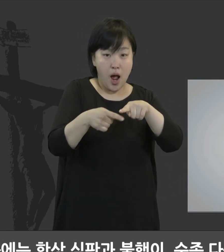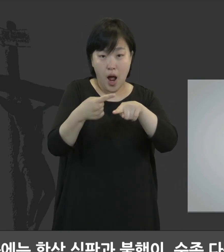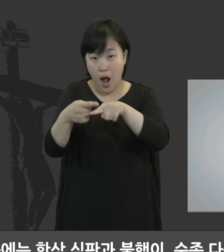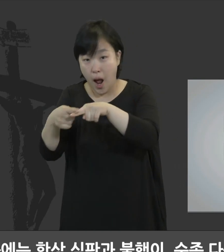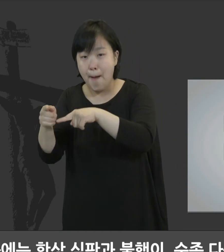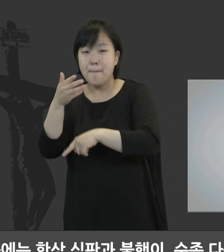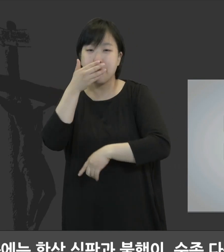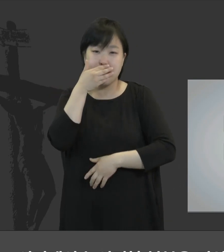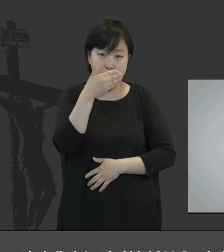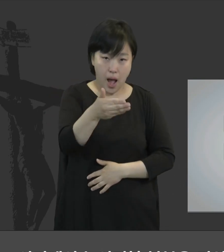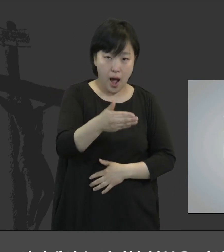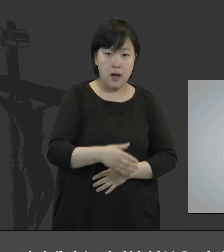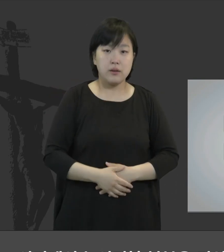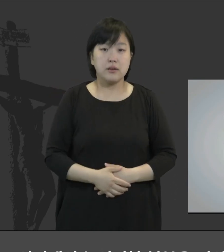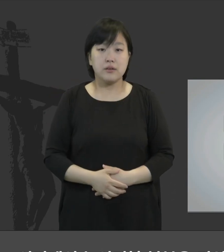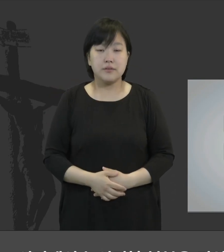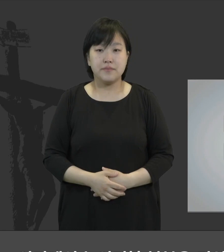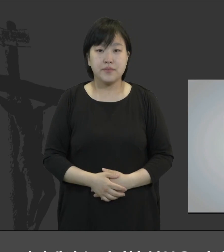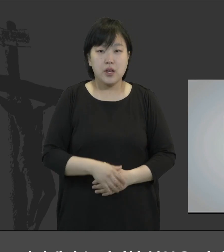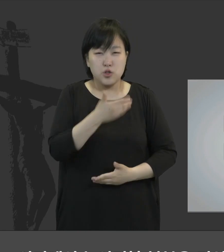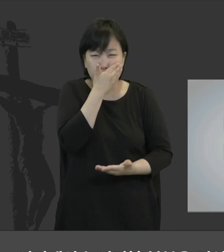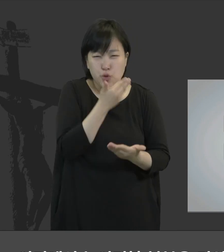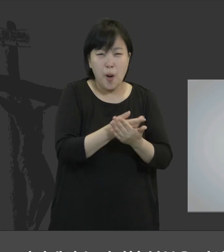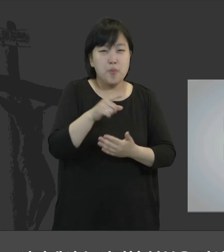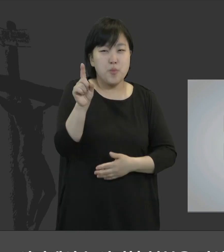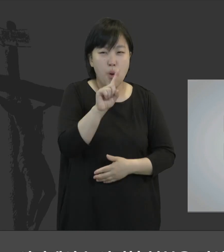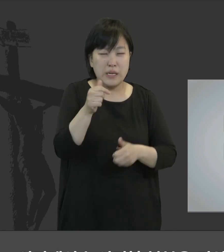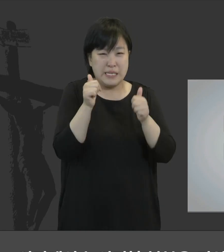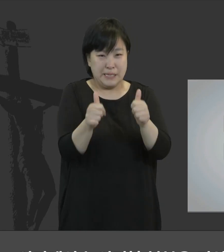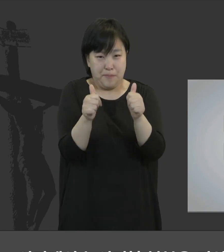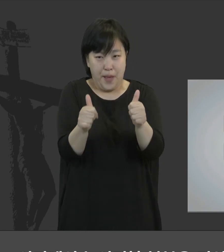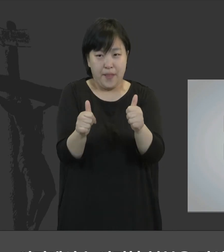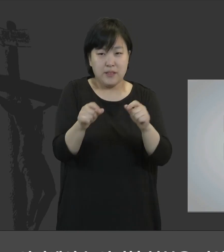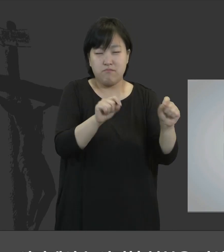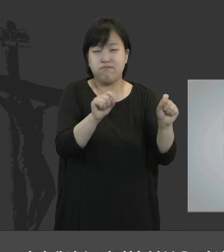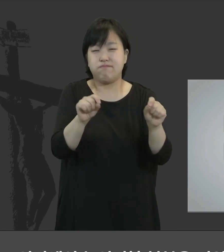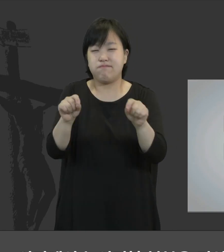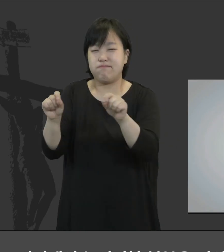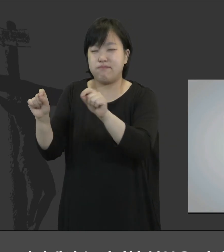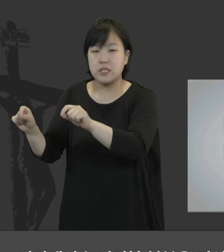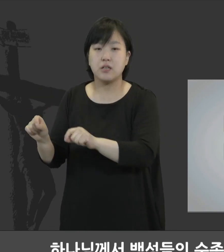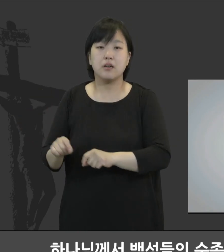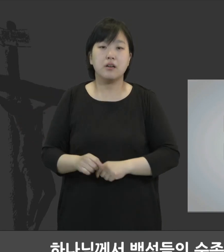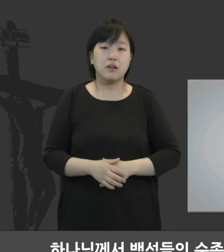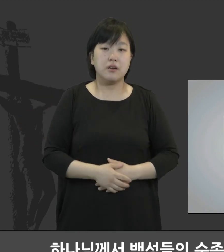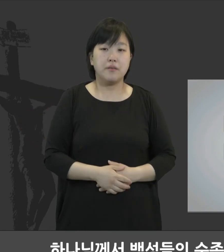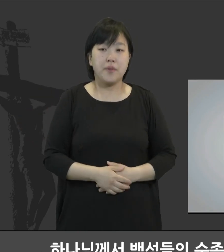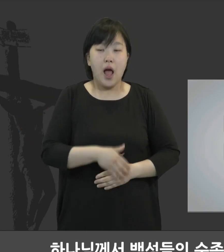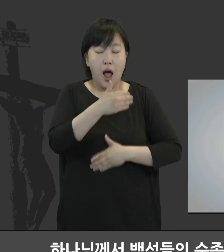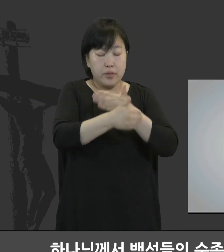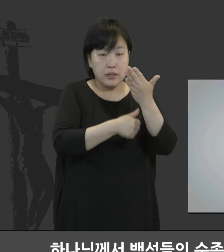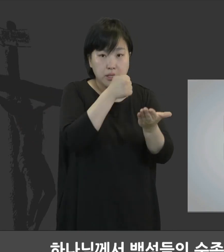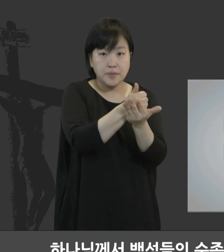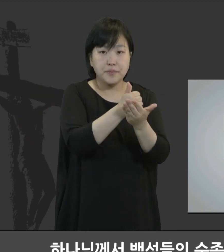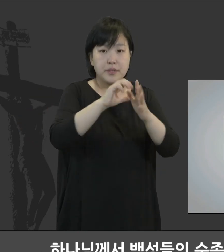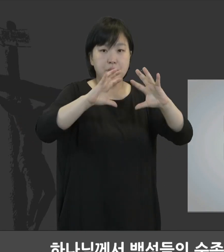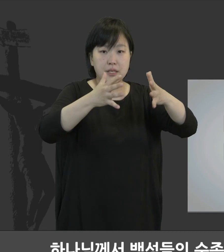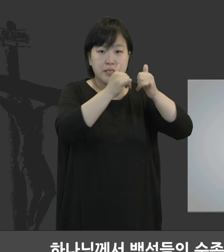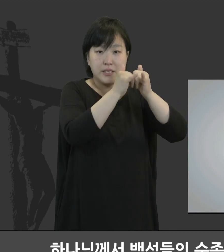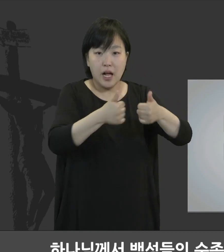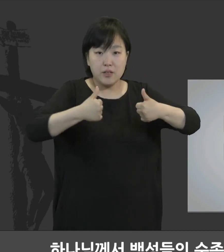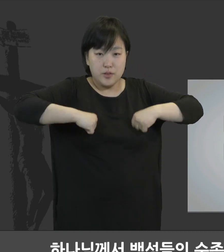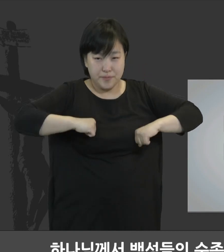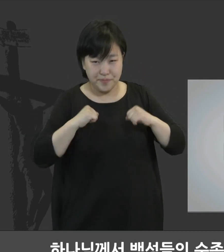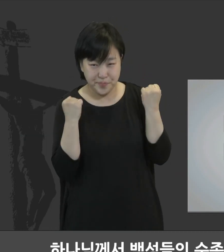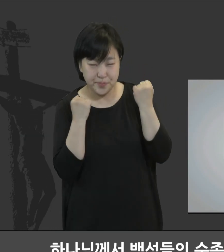됩니다. 여기에서 눈여겨볼 부분은 지연되는 심판입니다. 하나님께서 백성들의 순종과